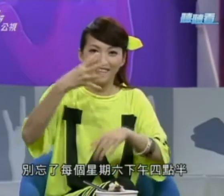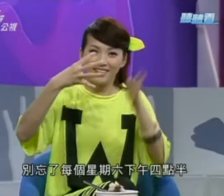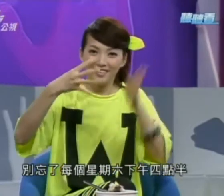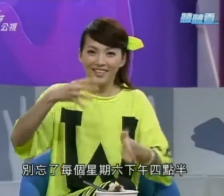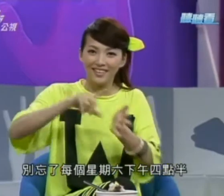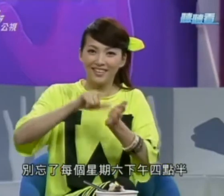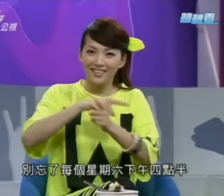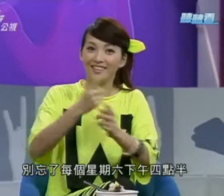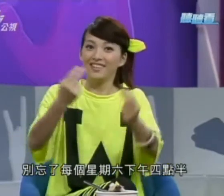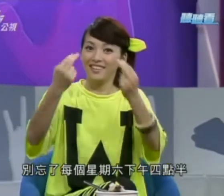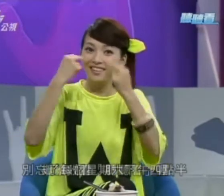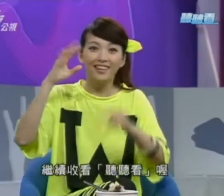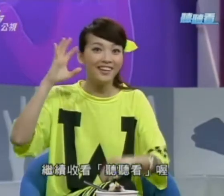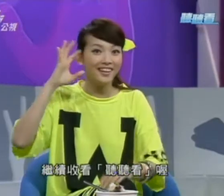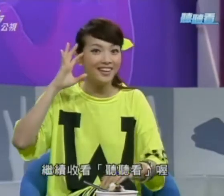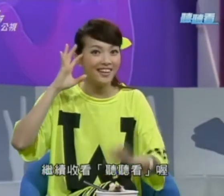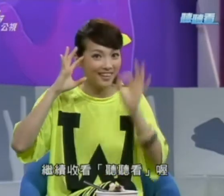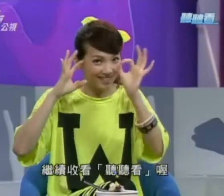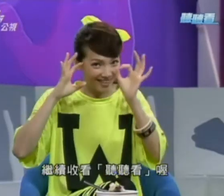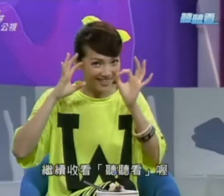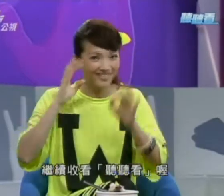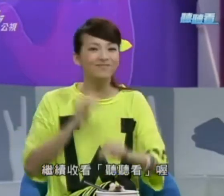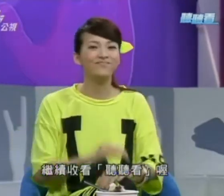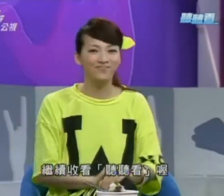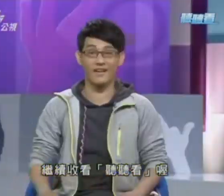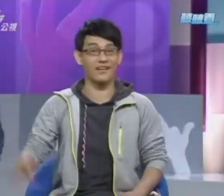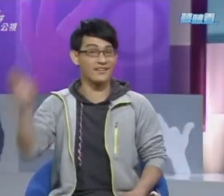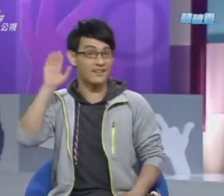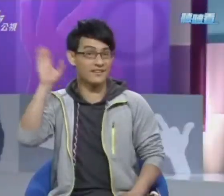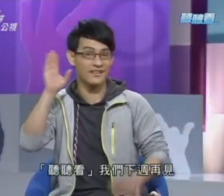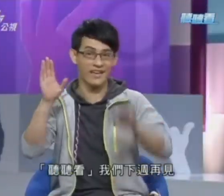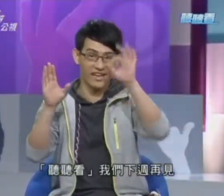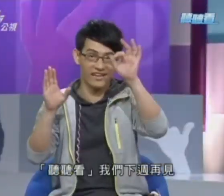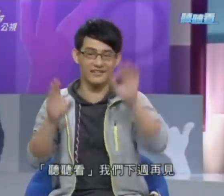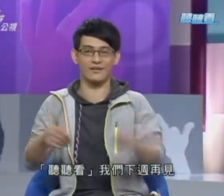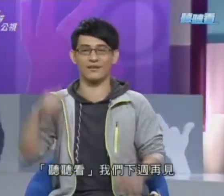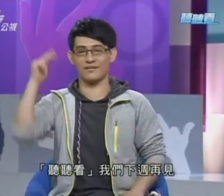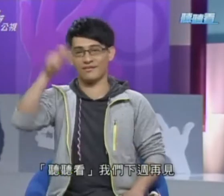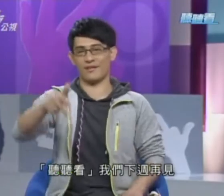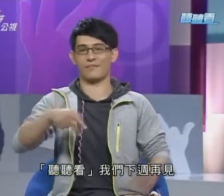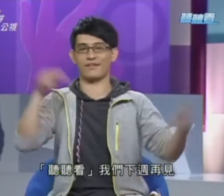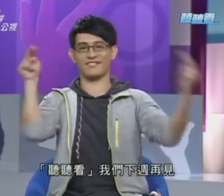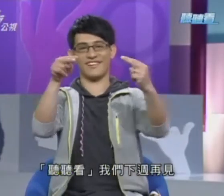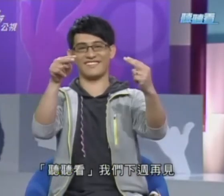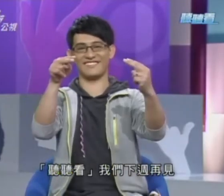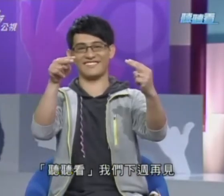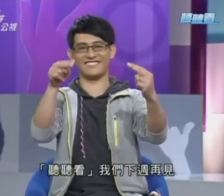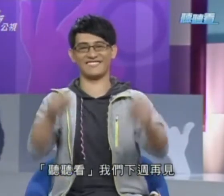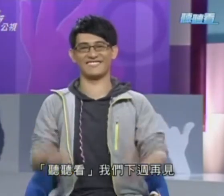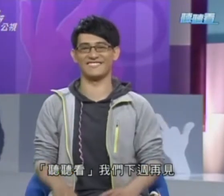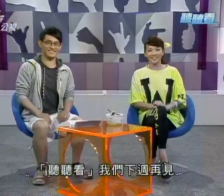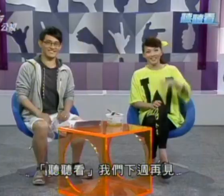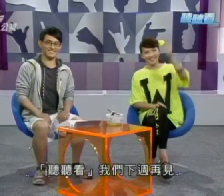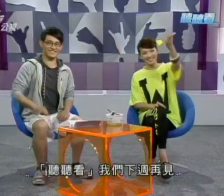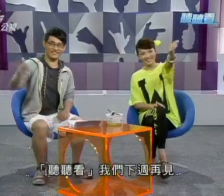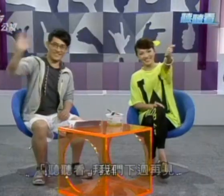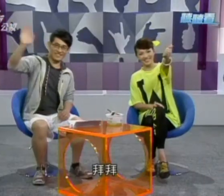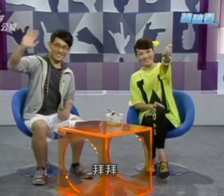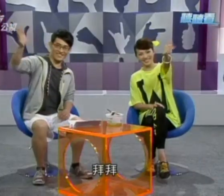下午4:30继续收看《听听看》哦。 听听看，我们下周再见。 拜拜 拜拜。